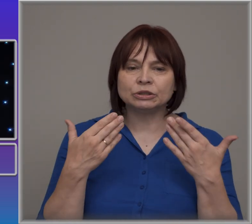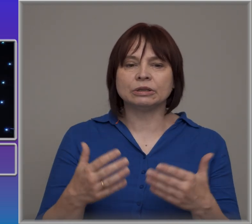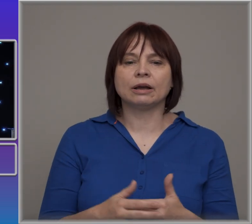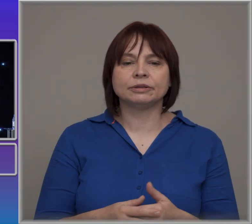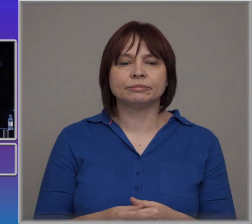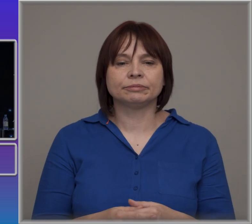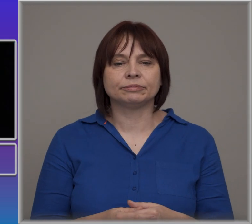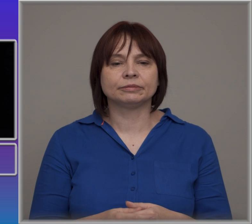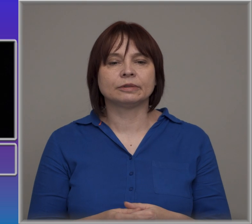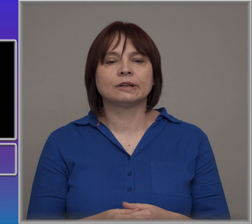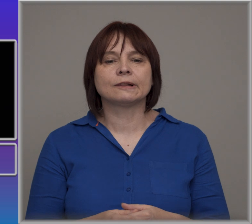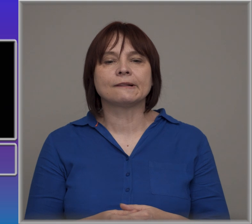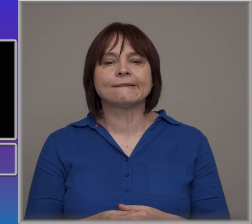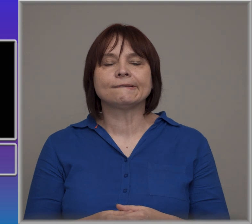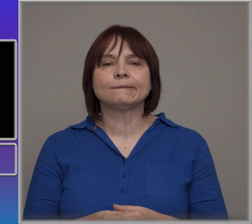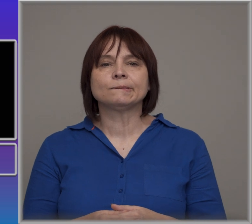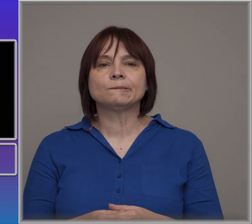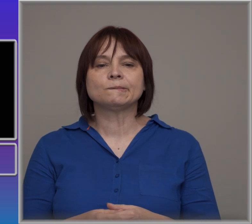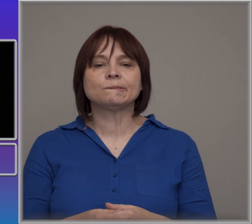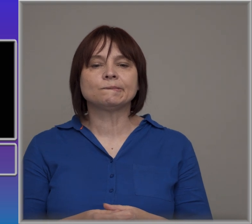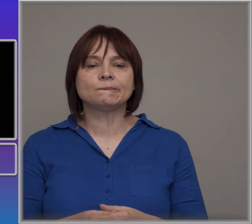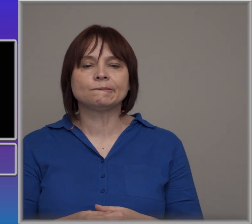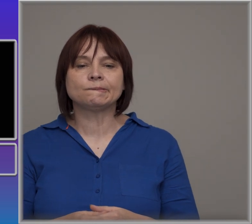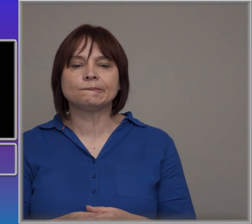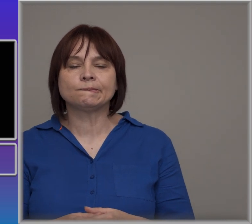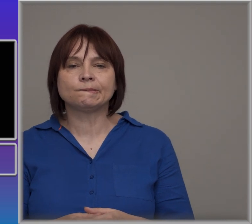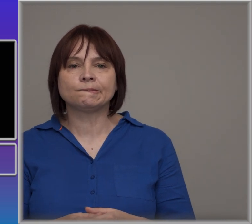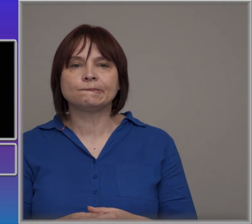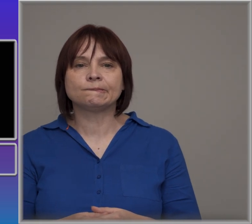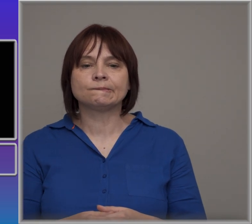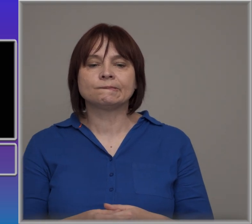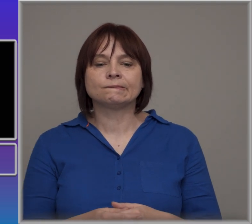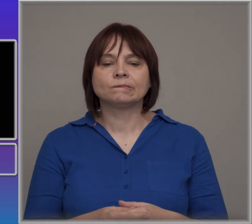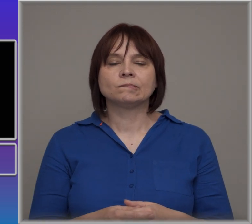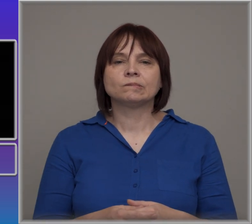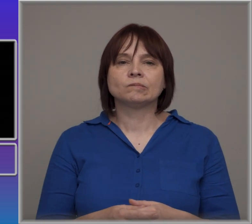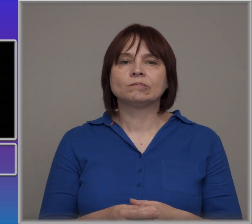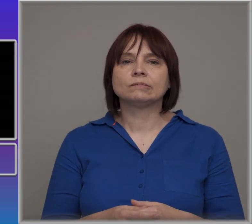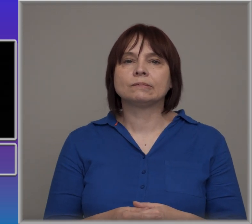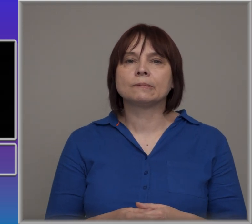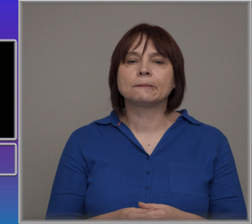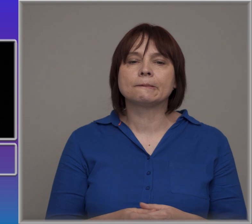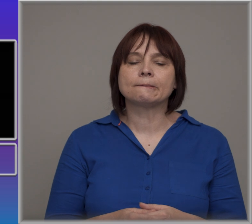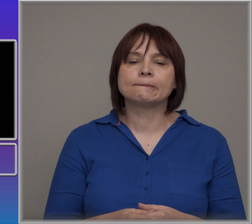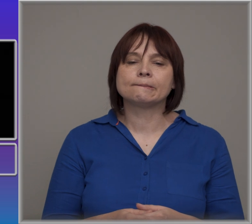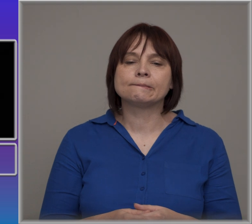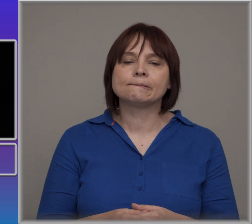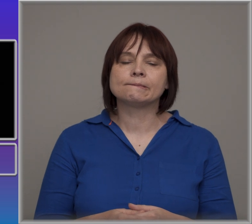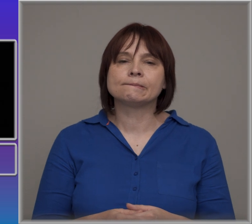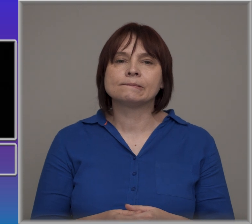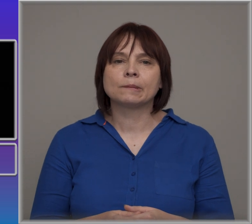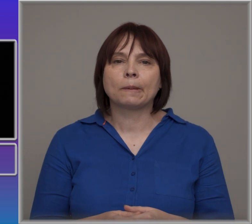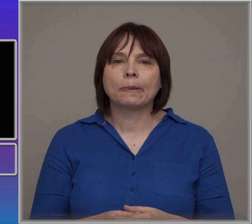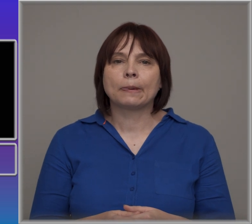назад к библейскому основанию, к библейским представлениям о работе. Бог трудится